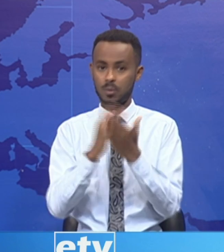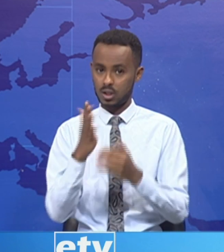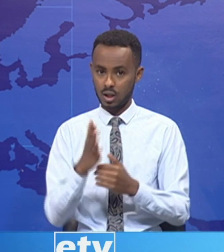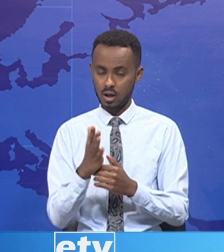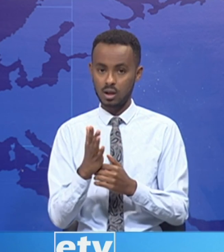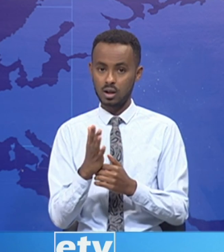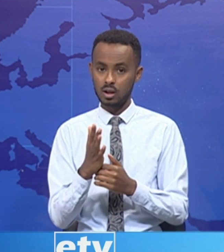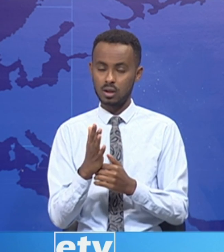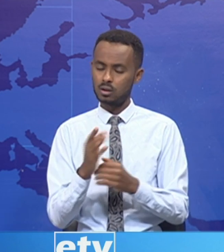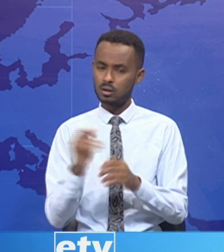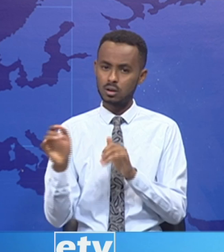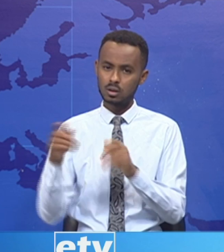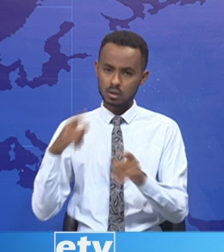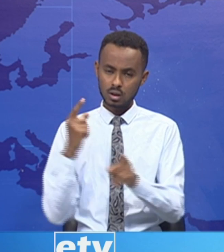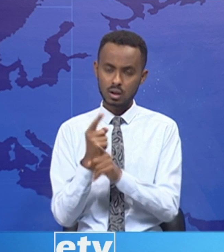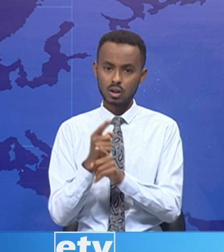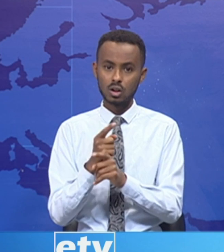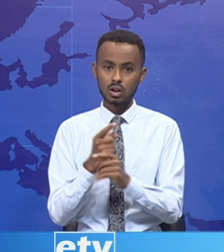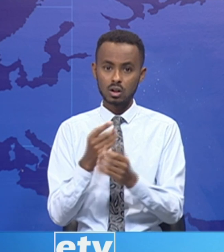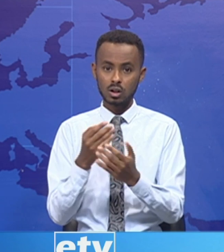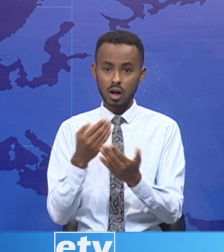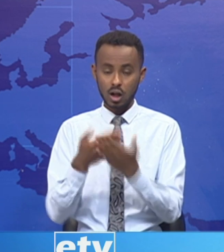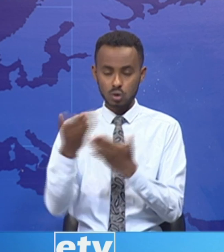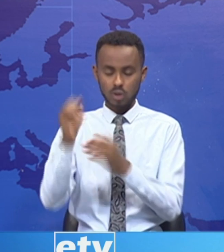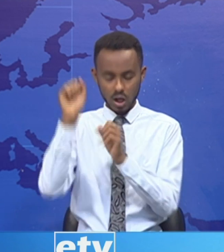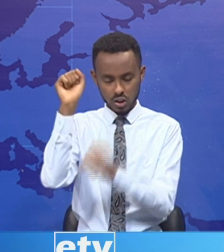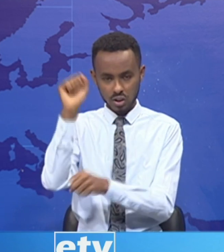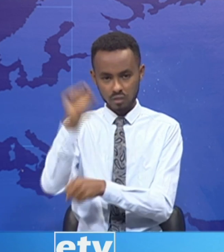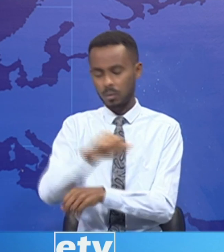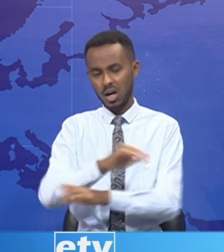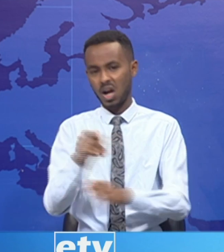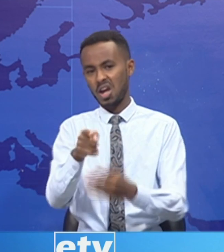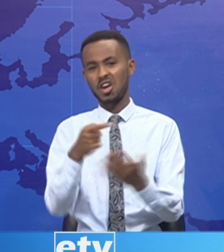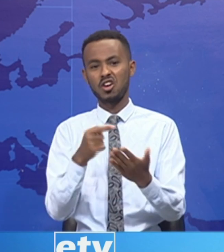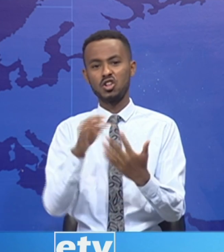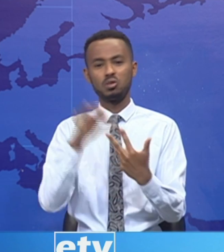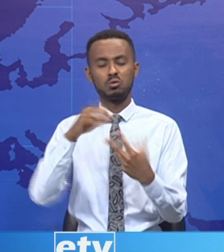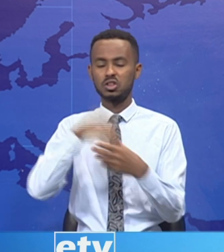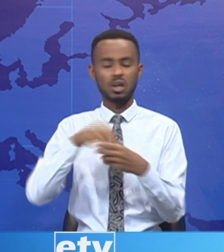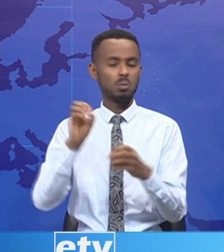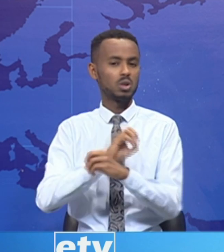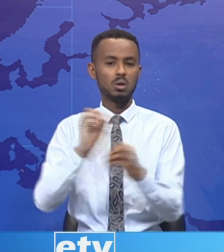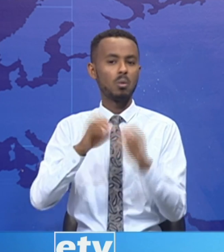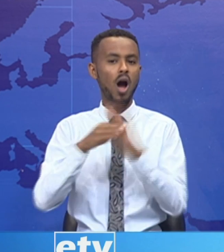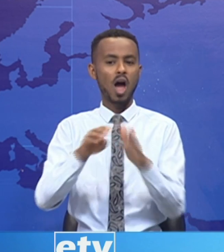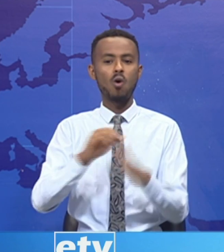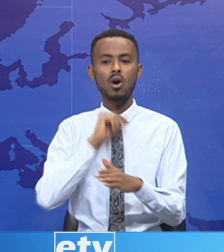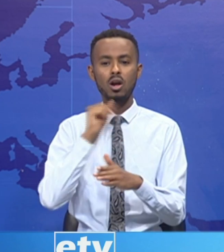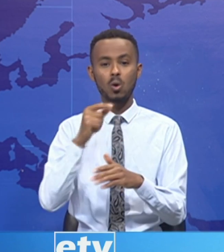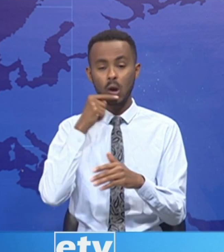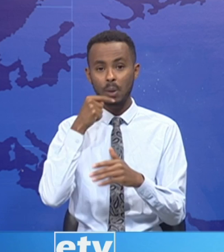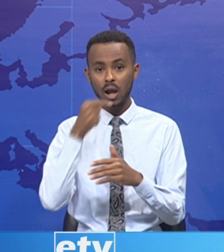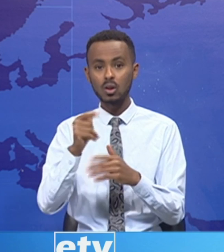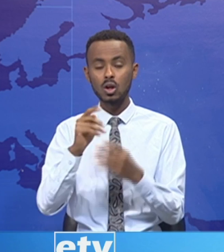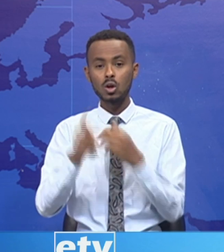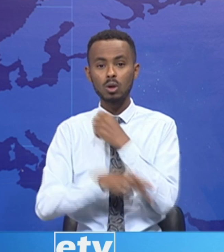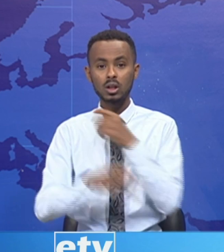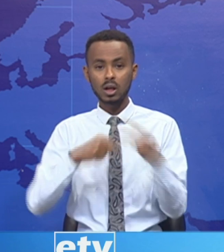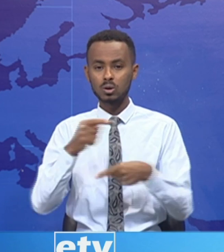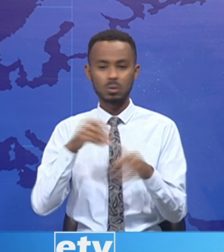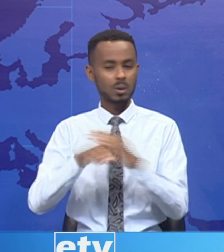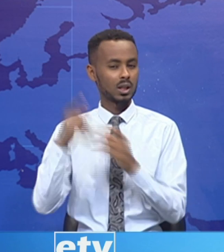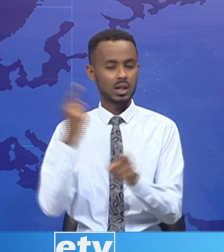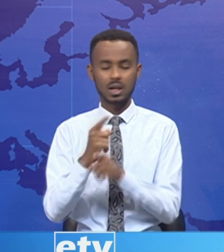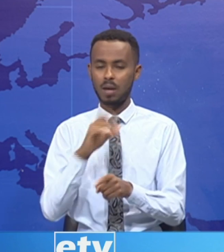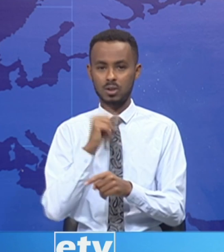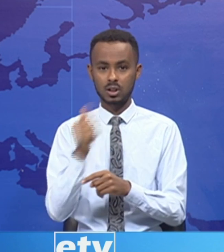እንደ ልክ የገዢው ፓርቲ ስላሸነፈ አይ በቃ ይሄ ምርጫ ምንም አይወክለንም ወደሚሉ አይነትም የፖለቲካ ሂደት ውስጥ መግባት ትክክል